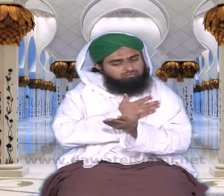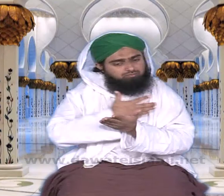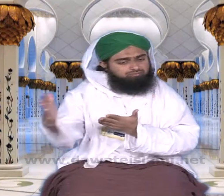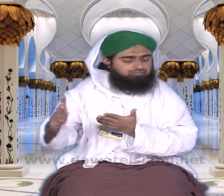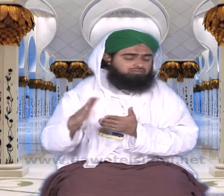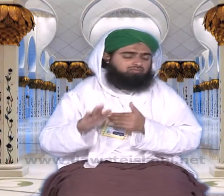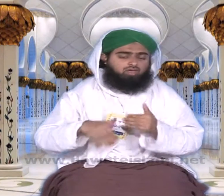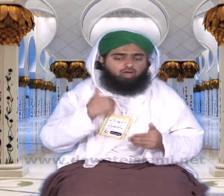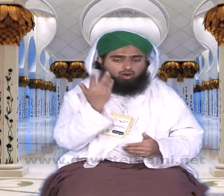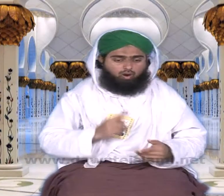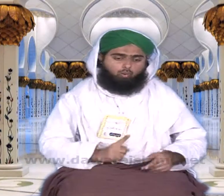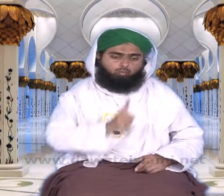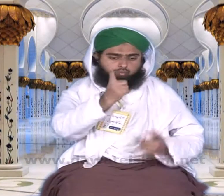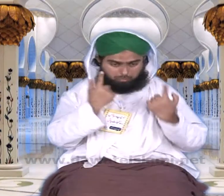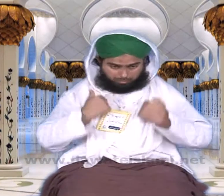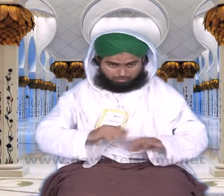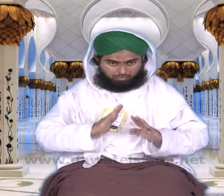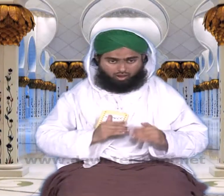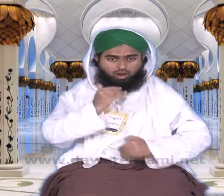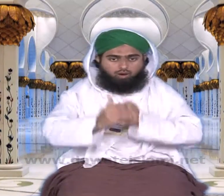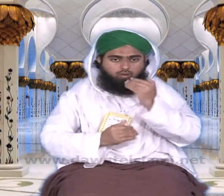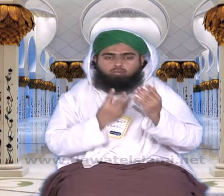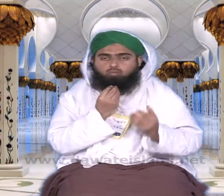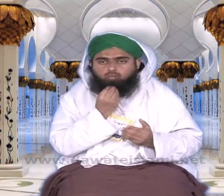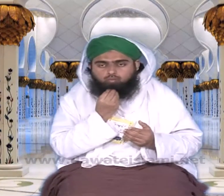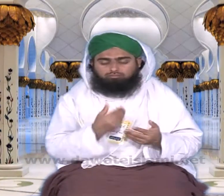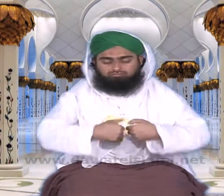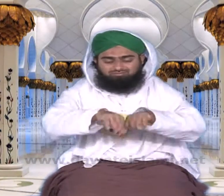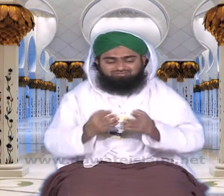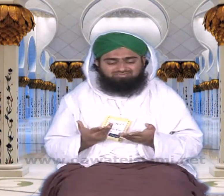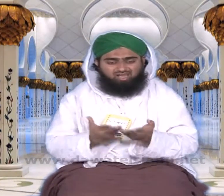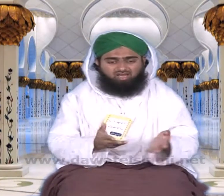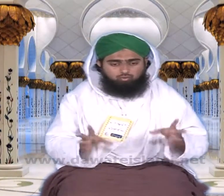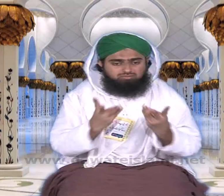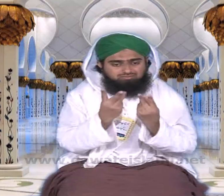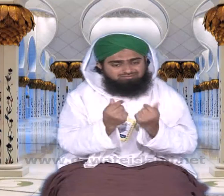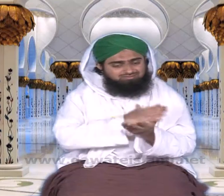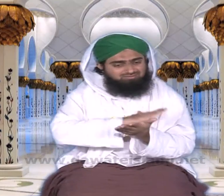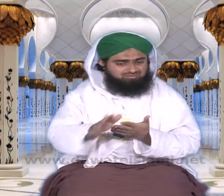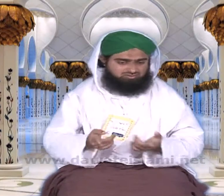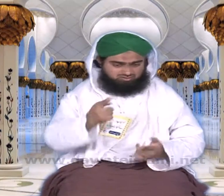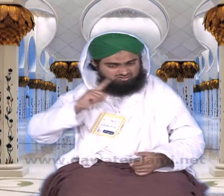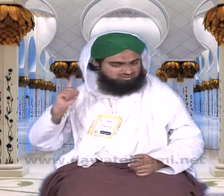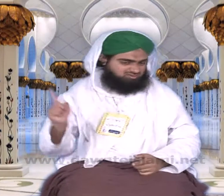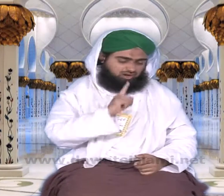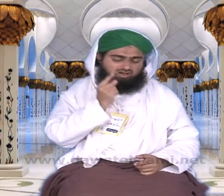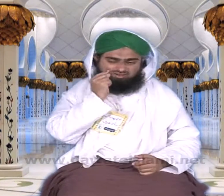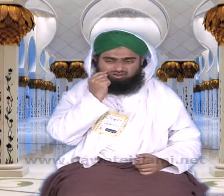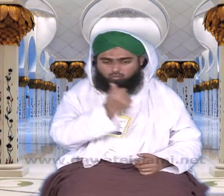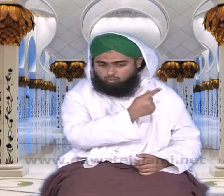کاروبار چھین لے گی اس کی جوانی کو خاک میں ملا دے گی ڈھل جائے گی یہ جوانی جس